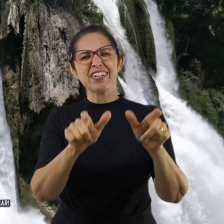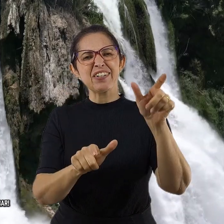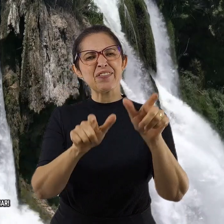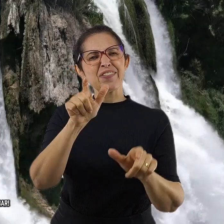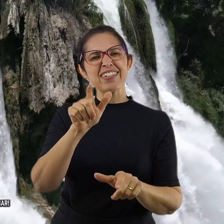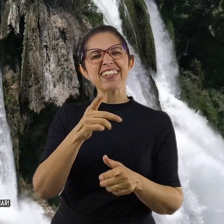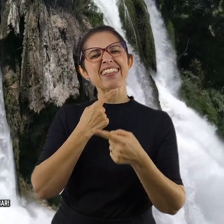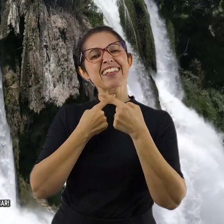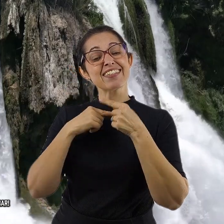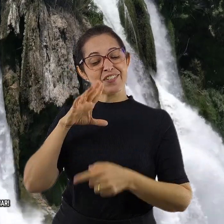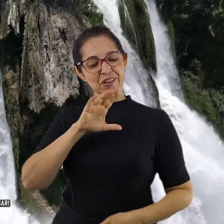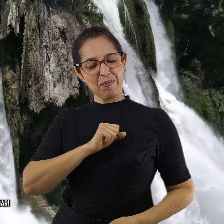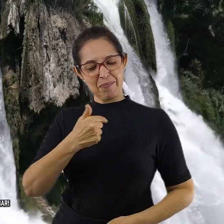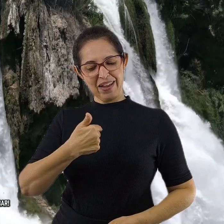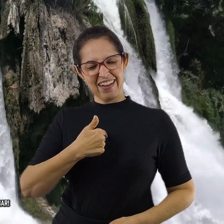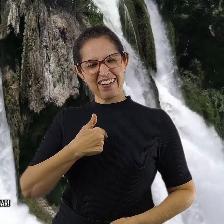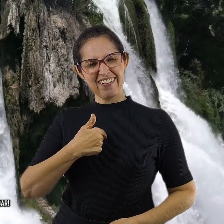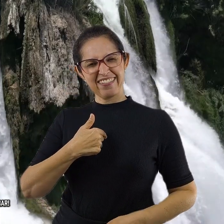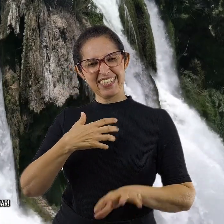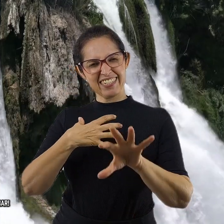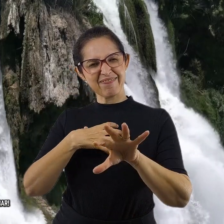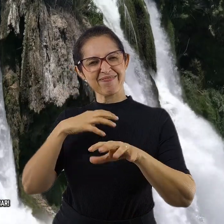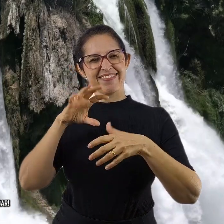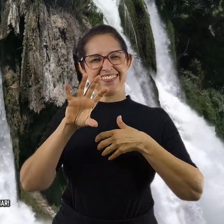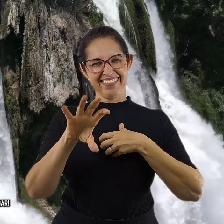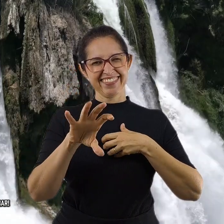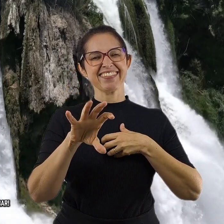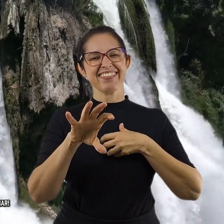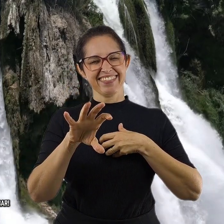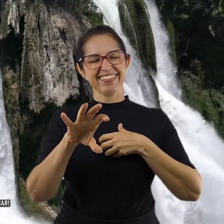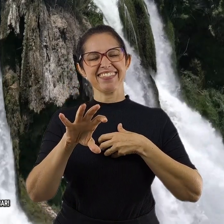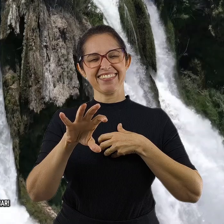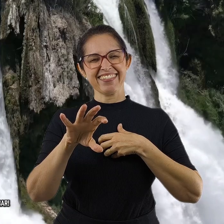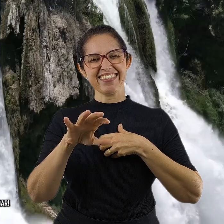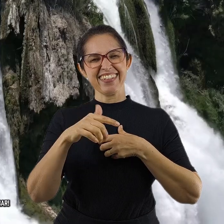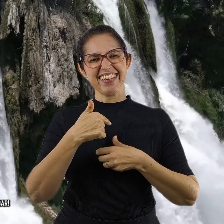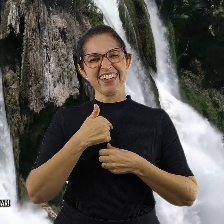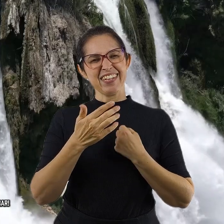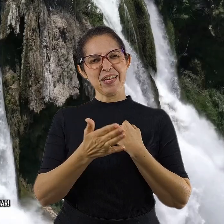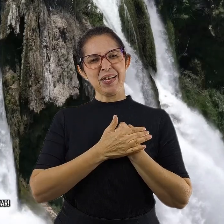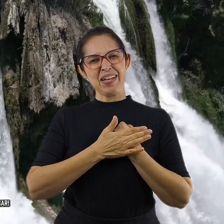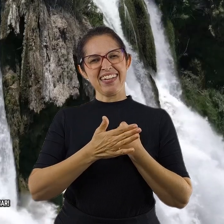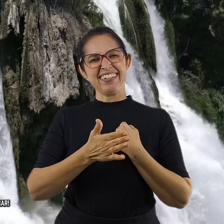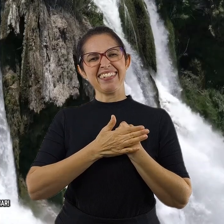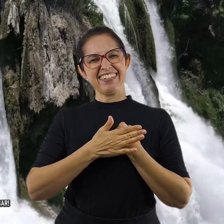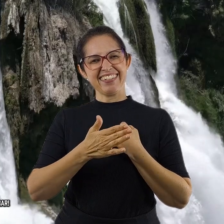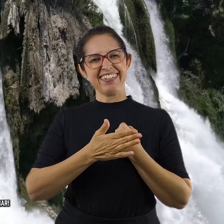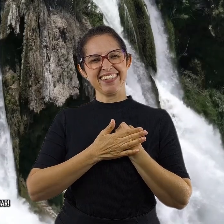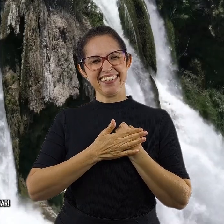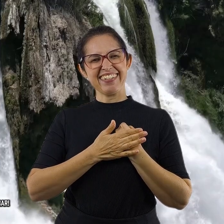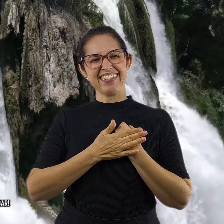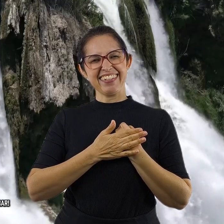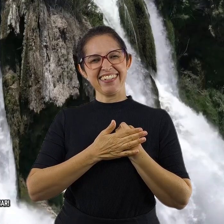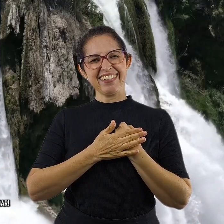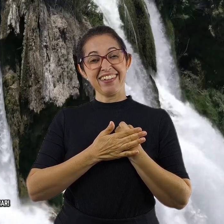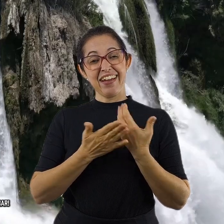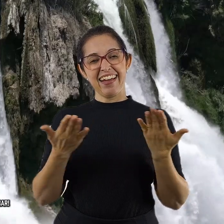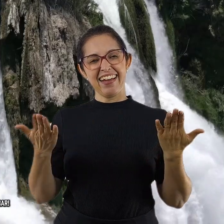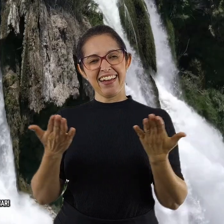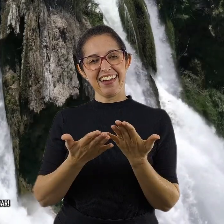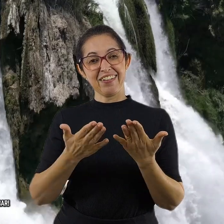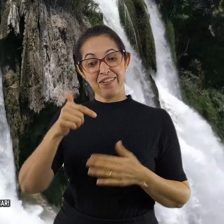que desejam me amar, como eu vos amo, Aleluia. eu desço sobre este